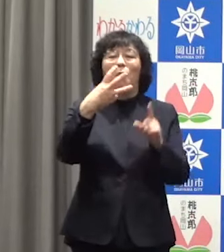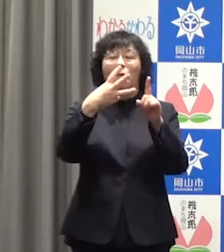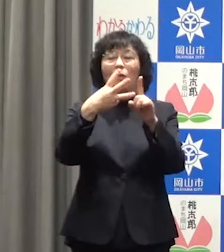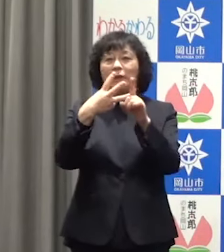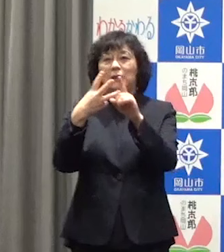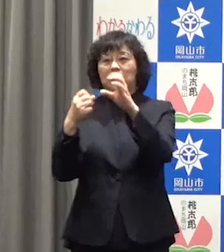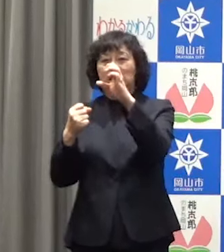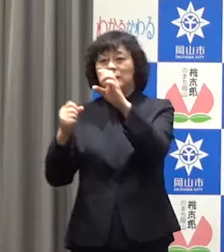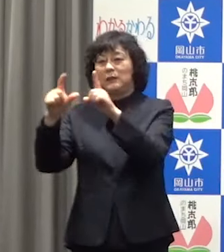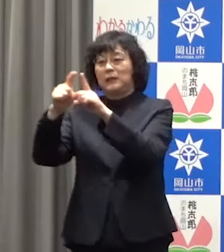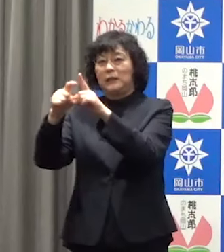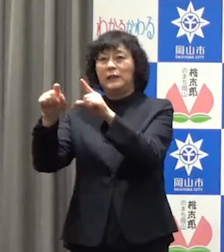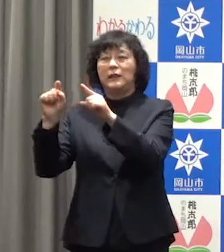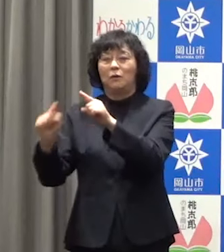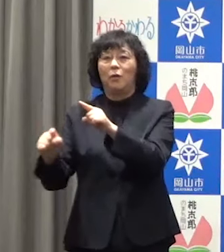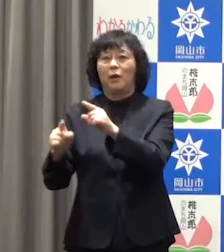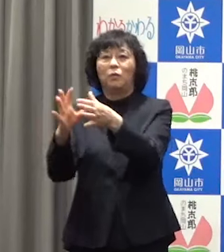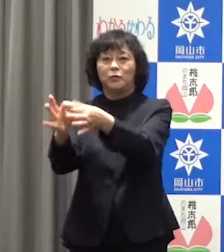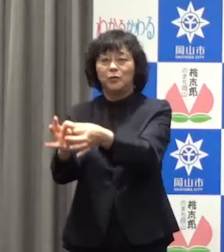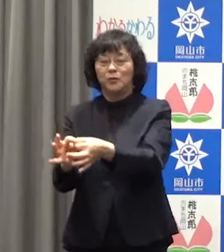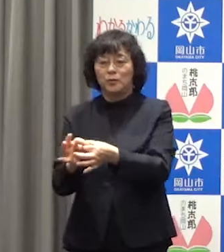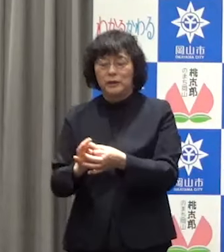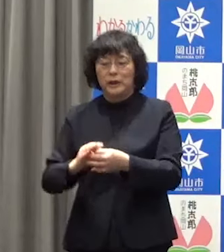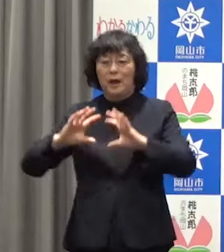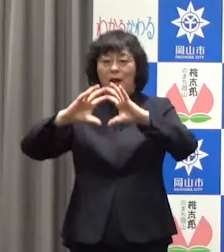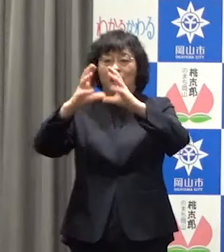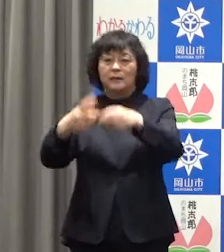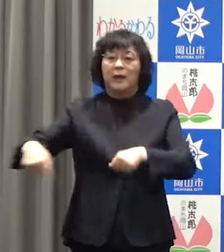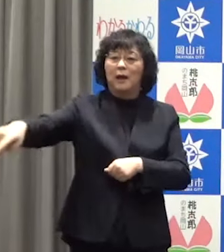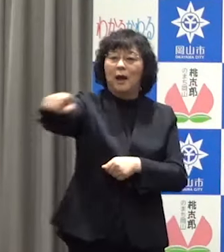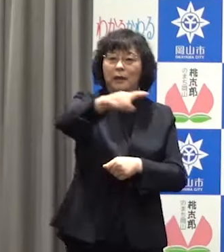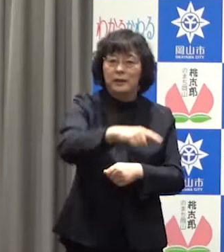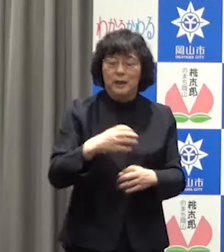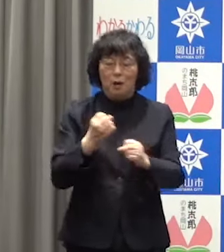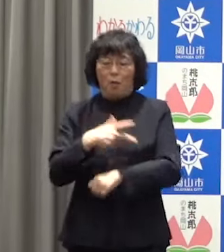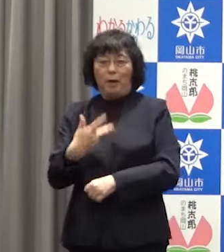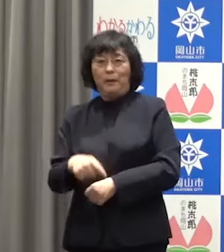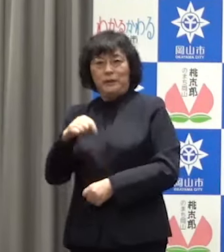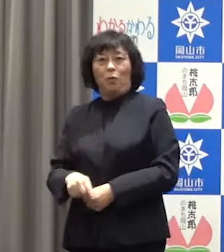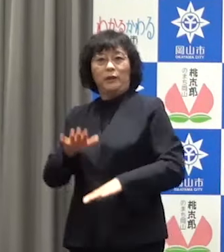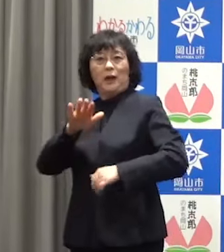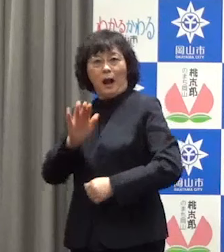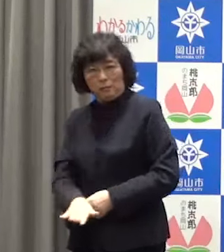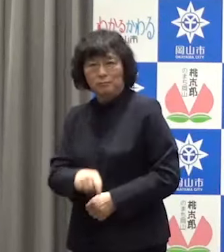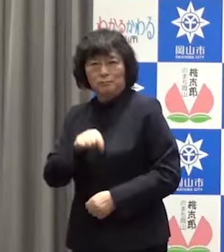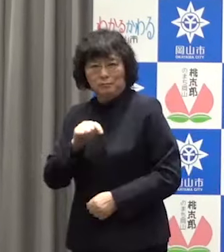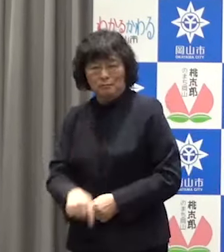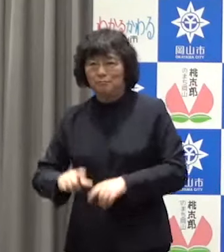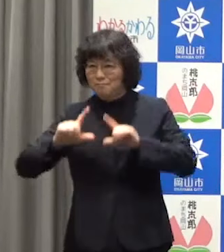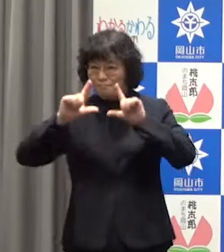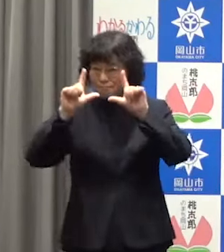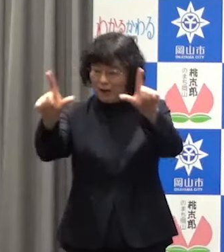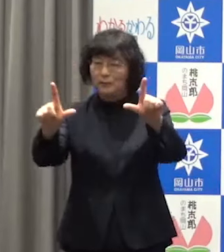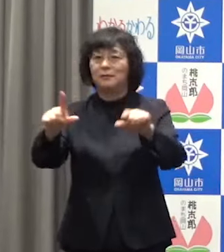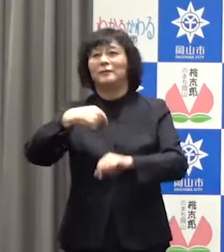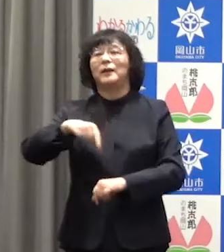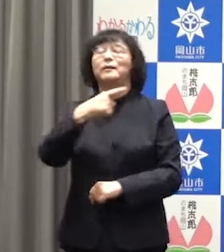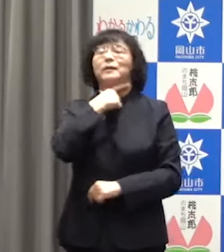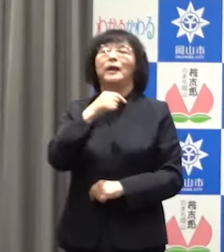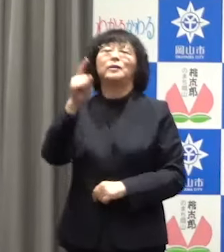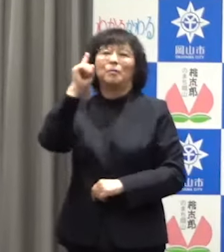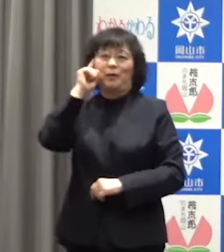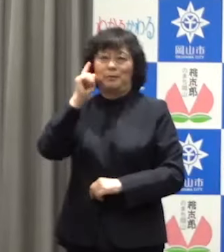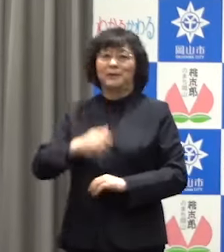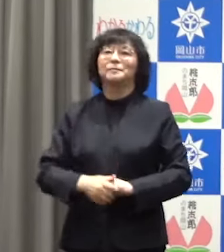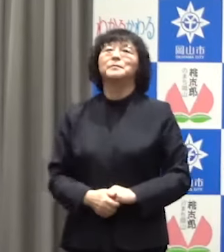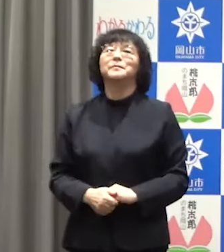を通じて世界に岡山市ここにあるんだということを主張していきたいと思います。